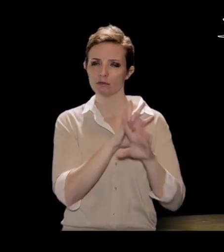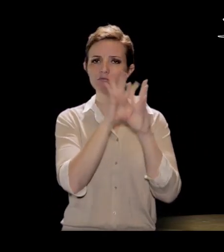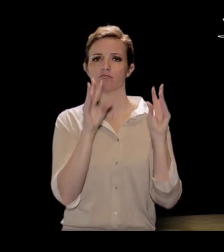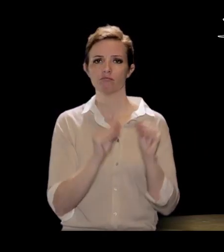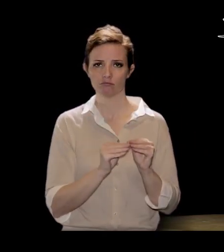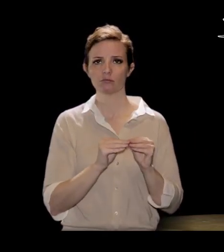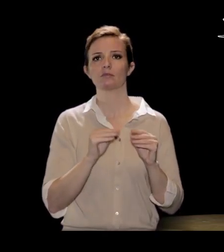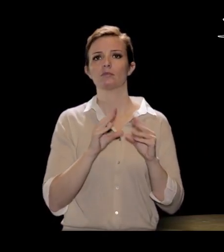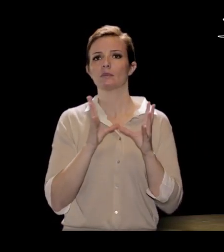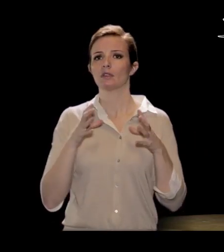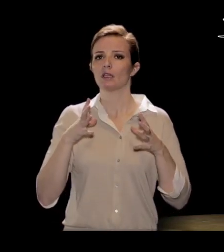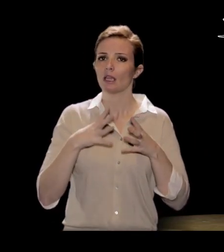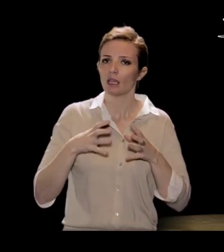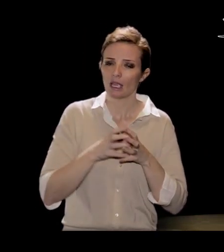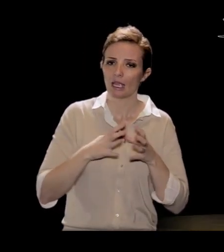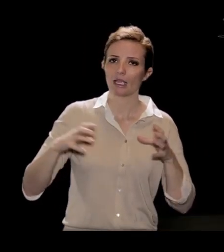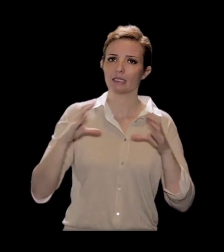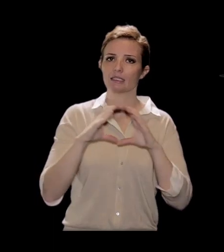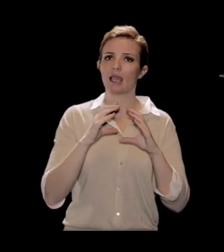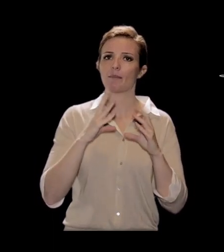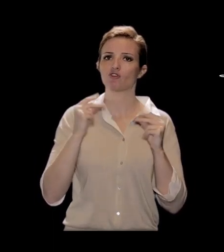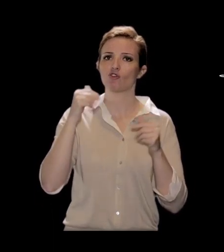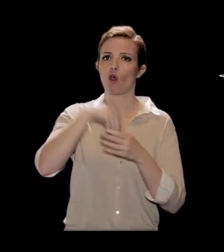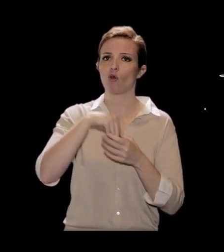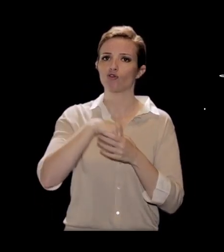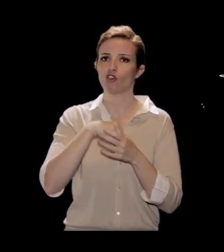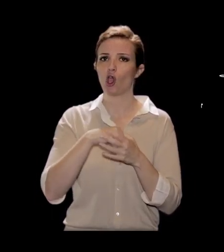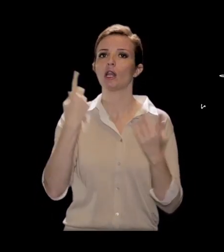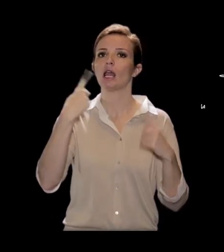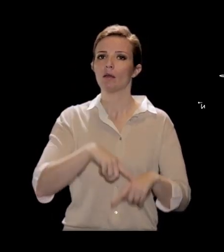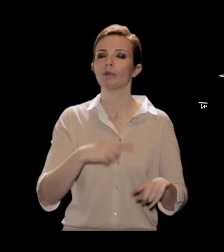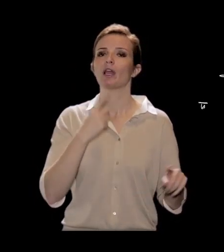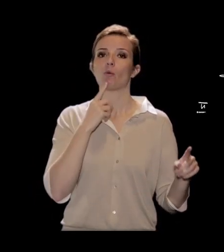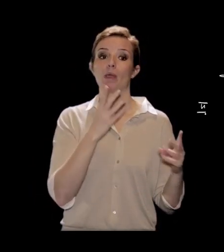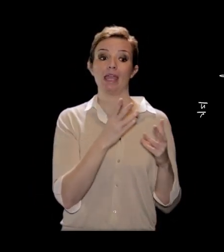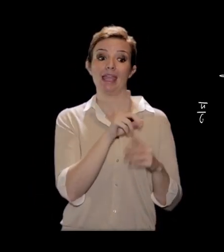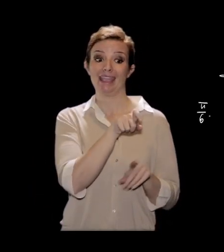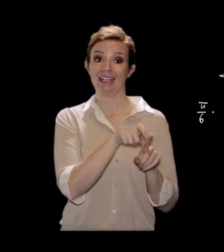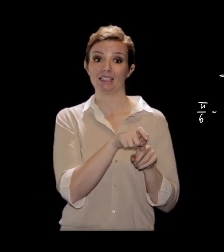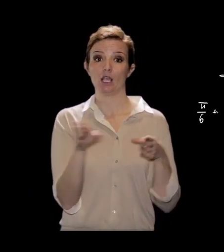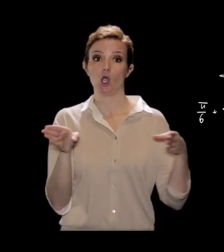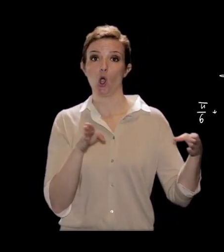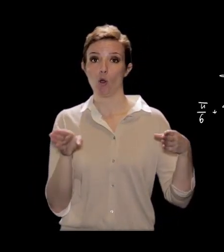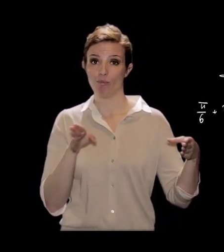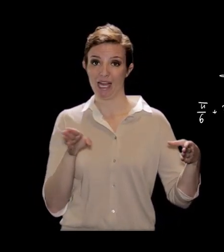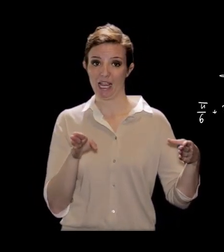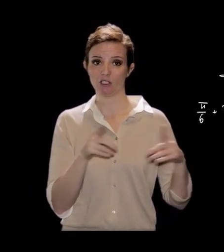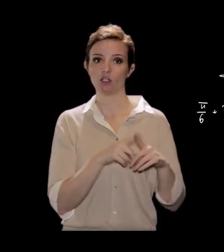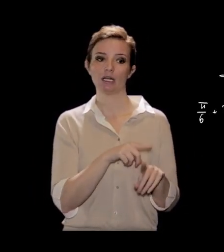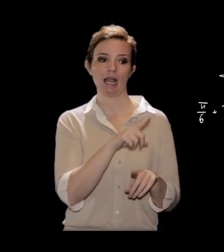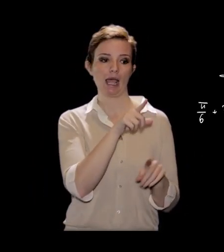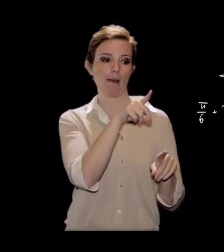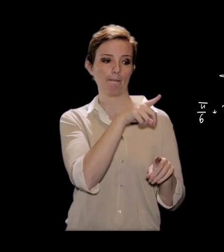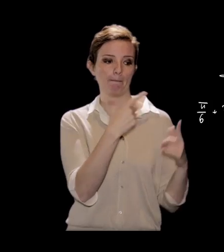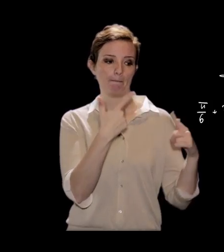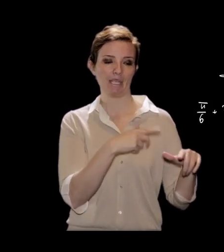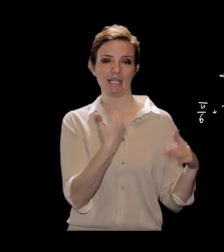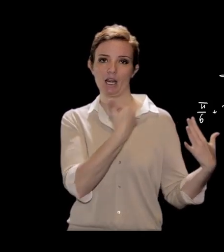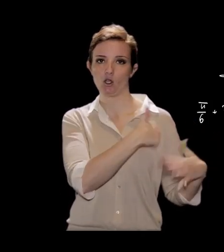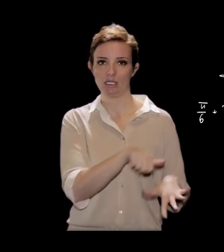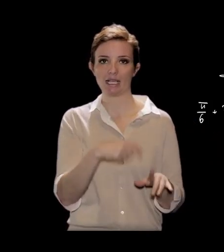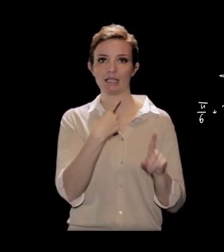soluzioni che potremmo andare a scrivere come x compreso, quindi tra pi greco sesti più 2k pi greco